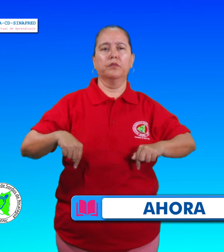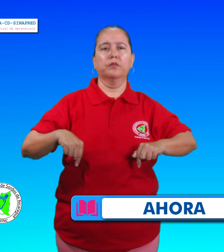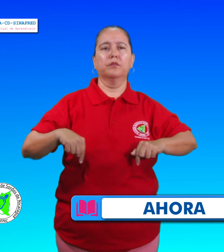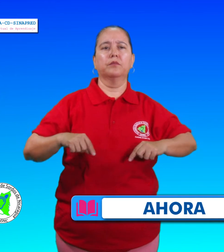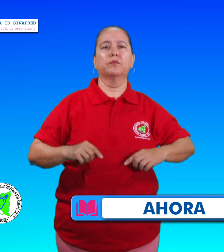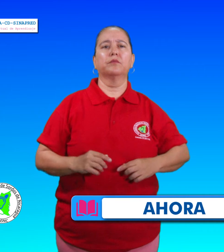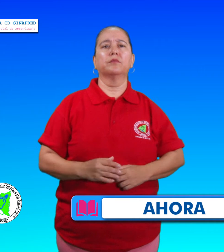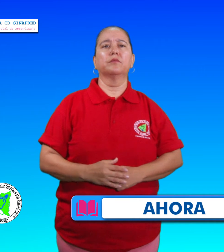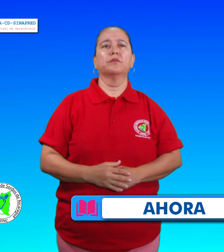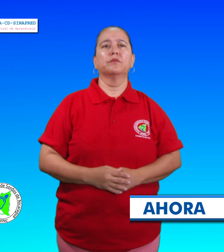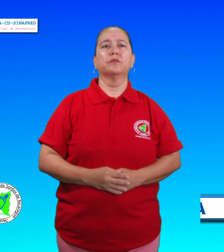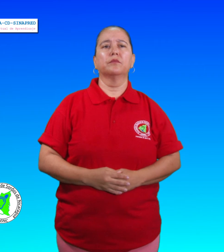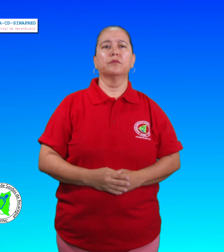Ahora.